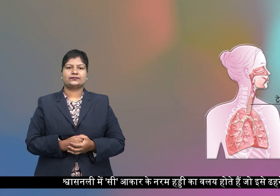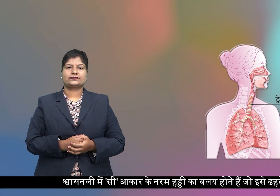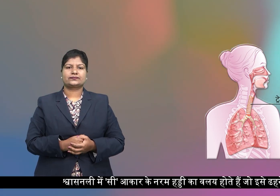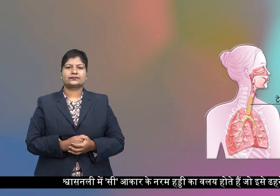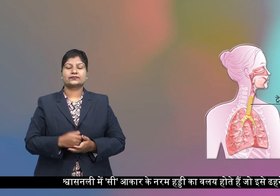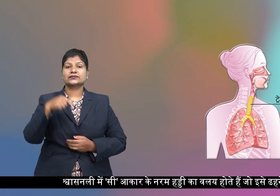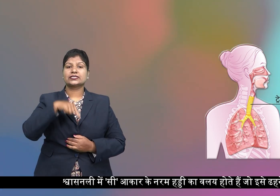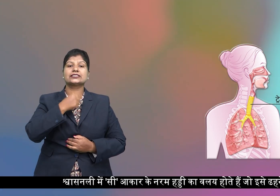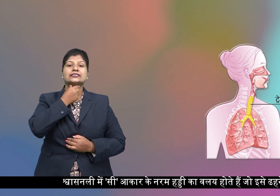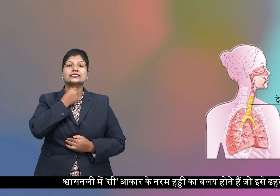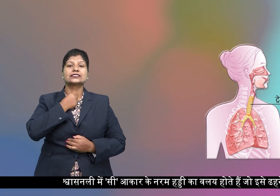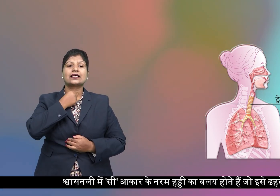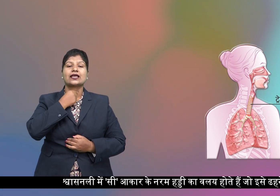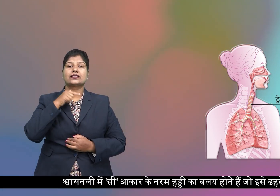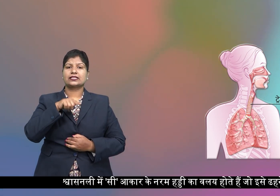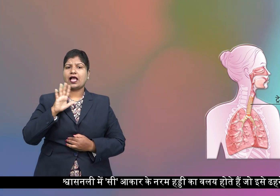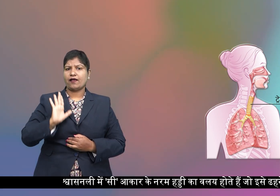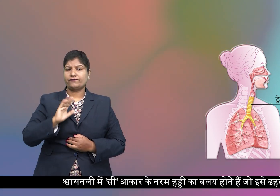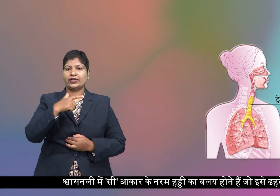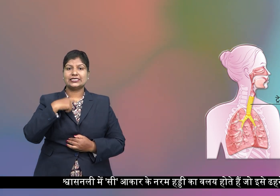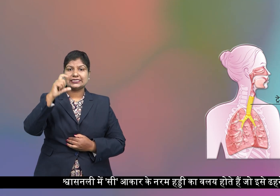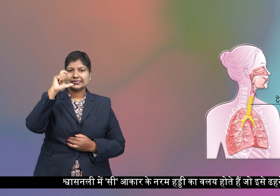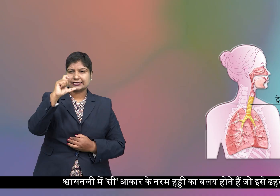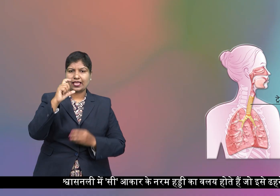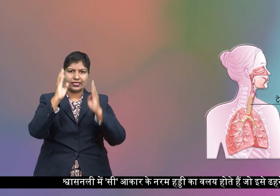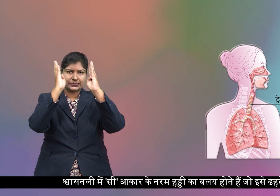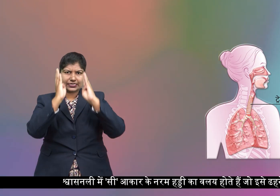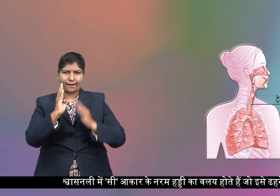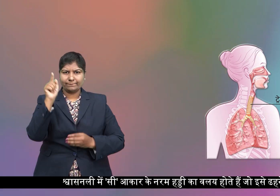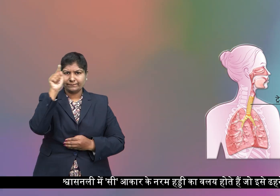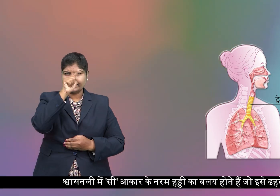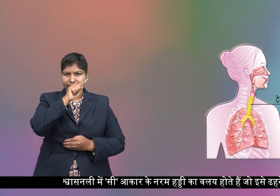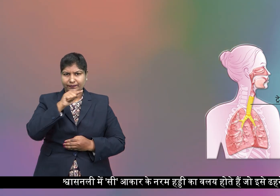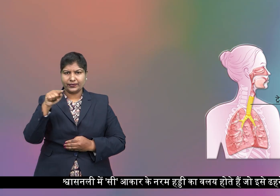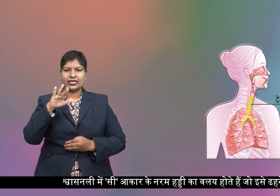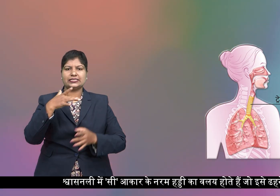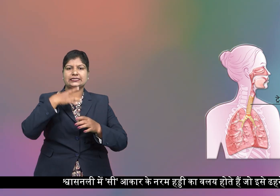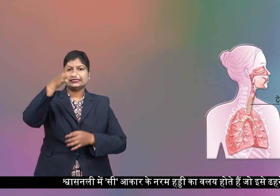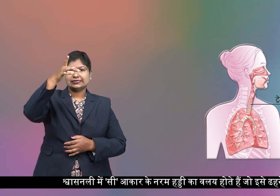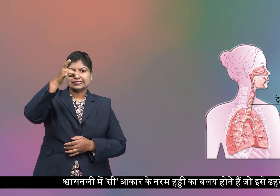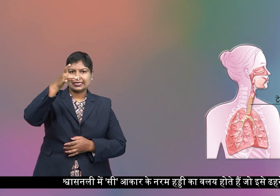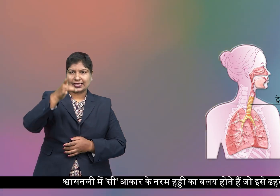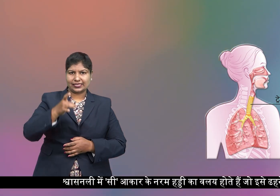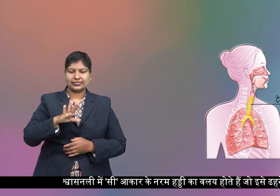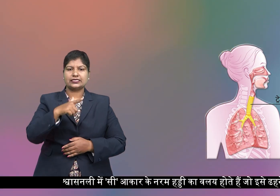श्वास नली में सी आकार के नरम हड्डी का वलय होता है